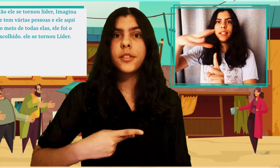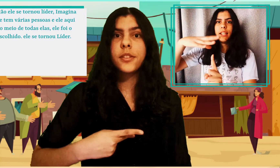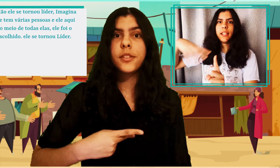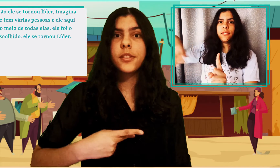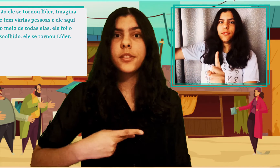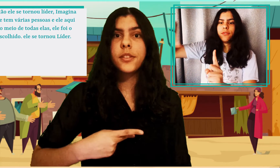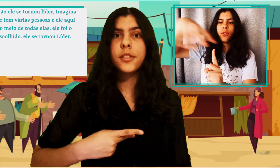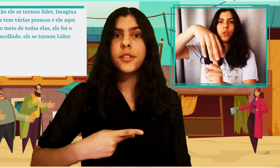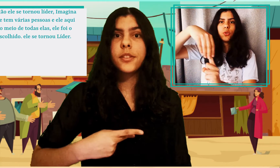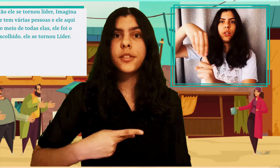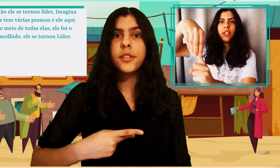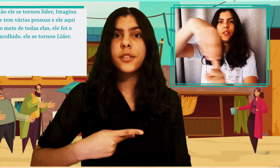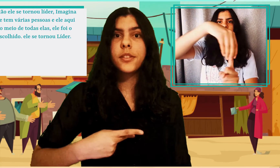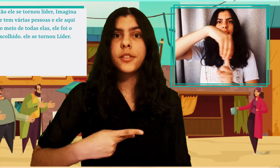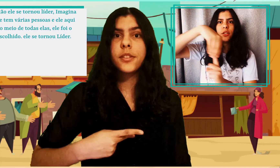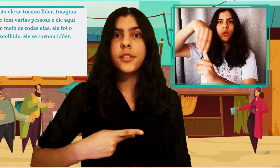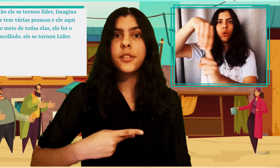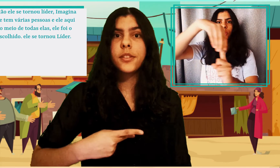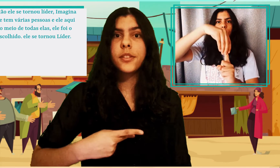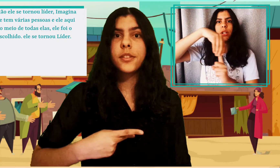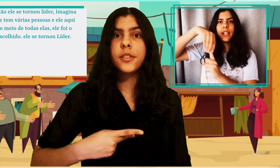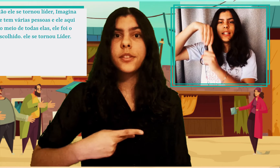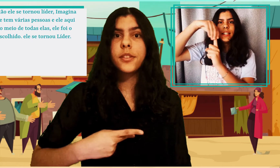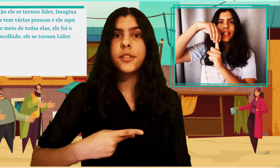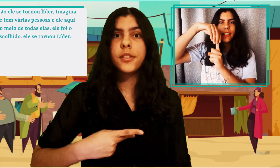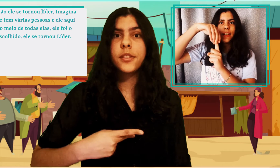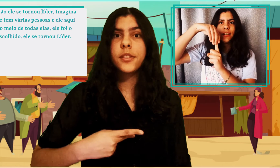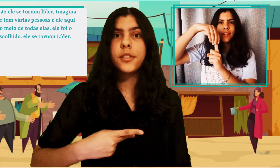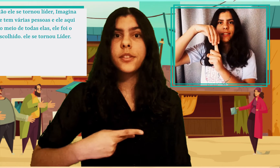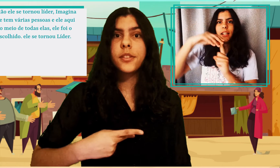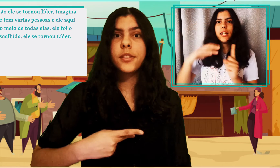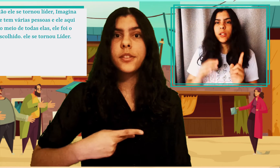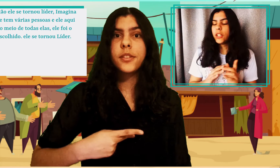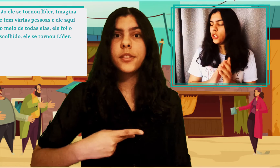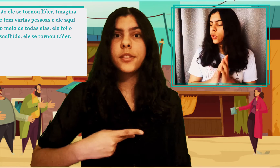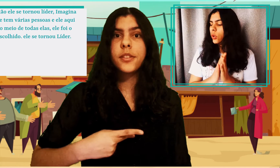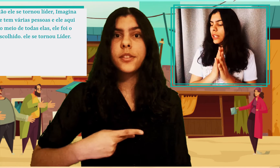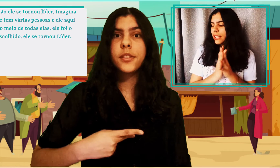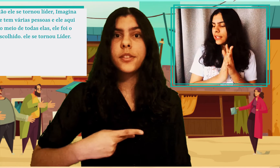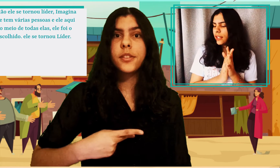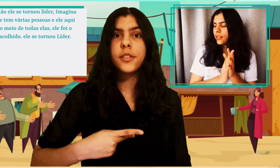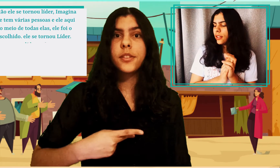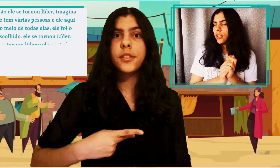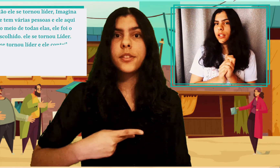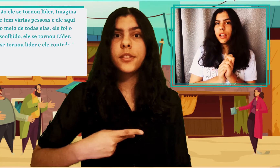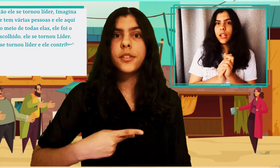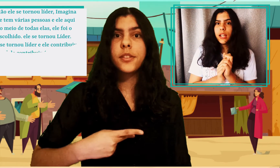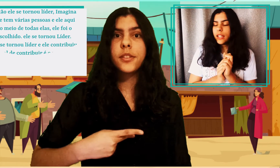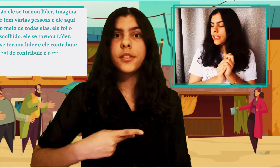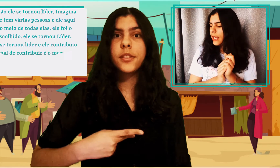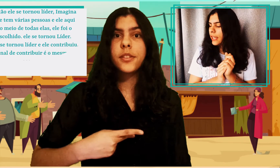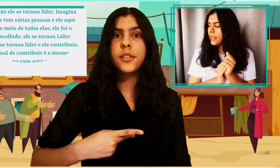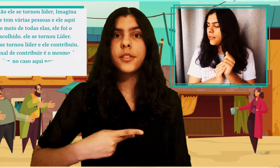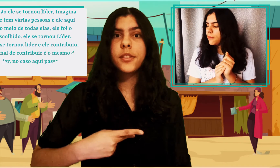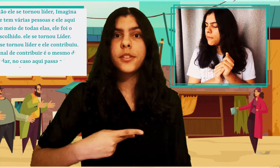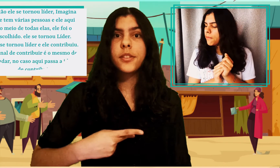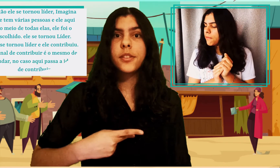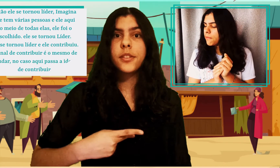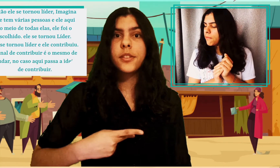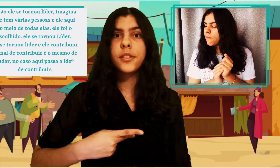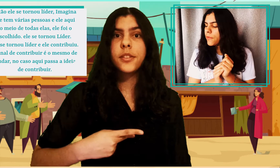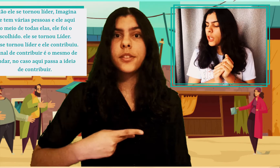elas, ele foi o escolhido, ele se tornou líder. Então, ele se tornou líder e ele